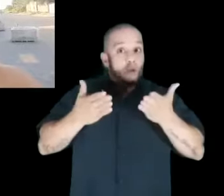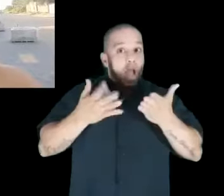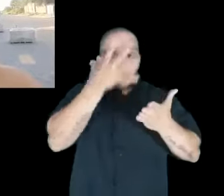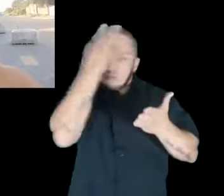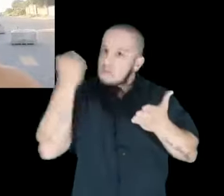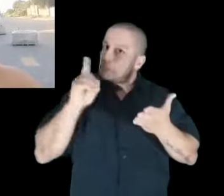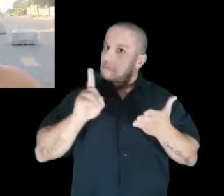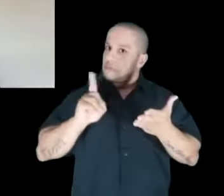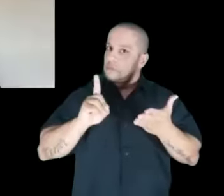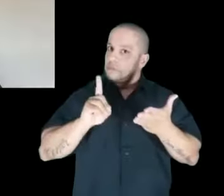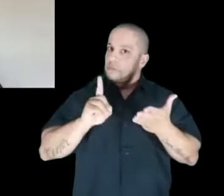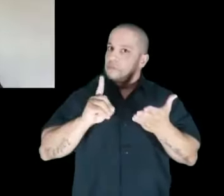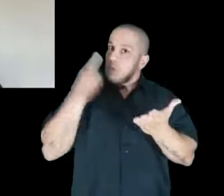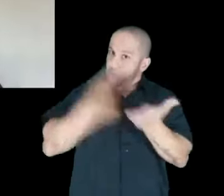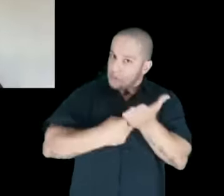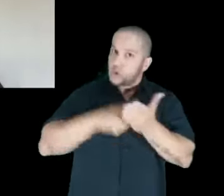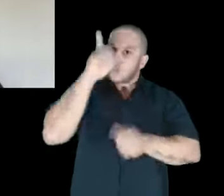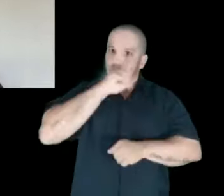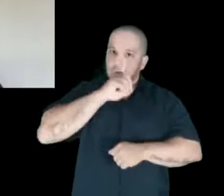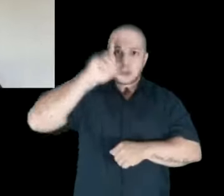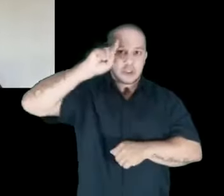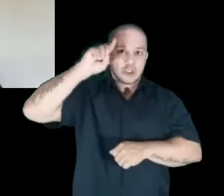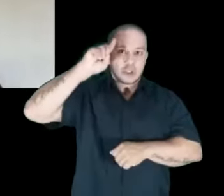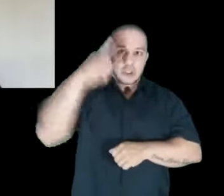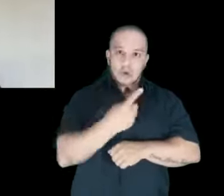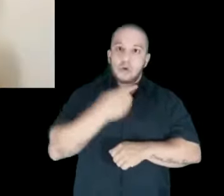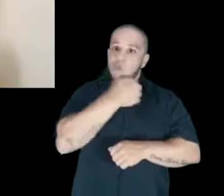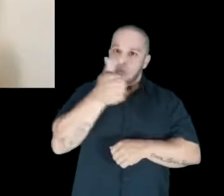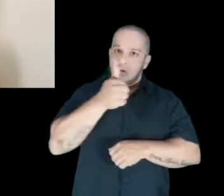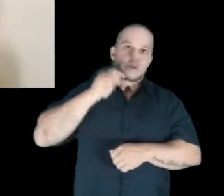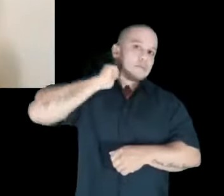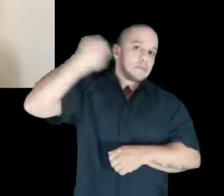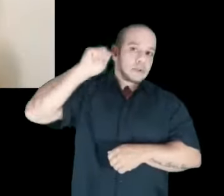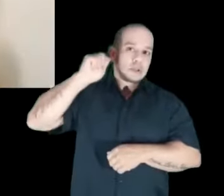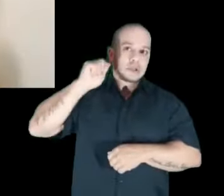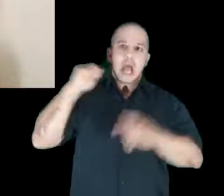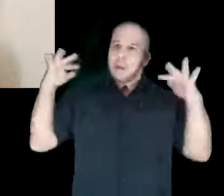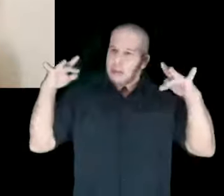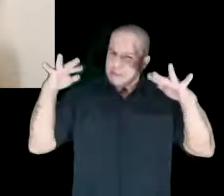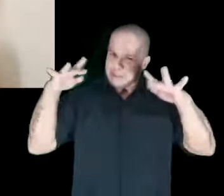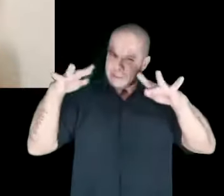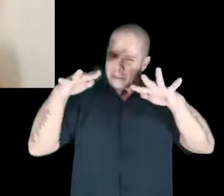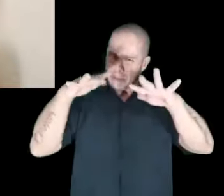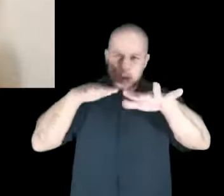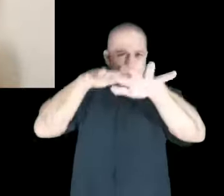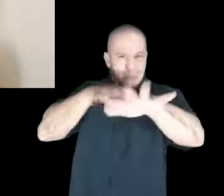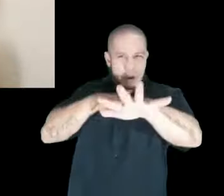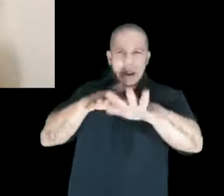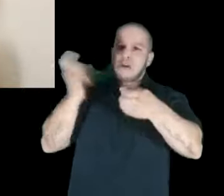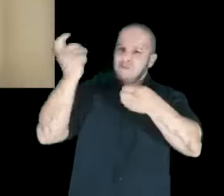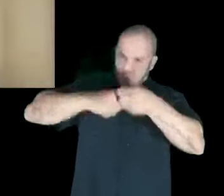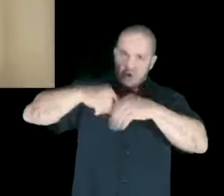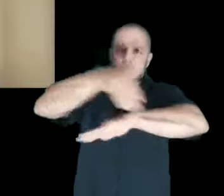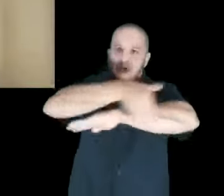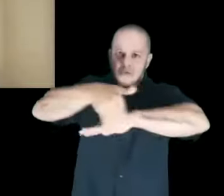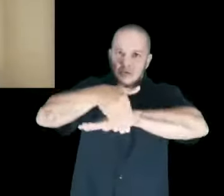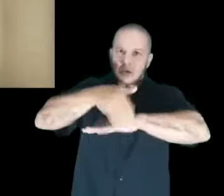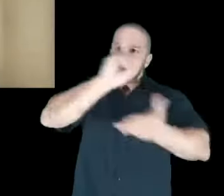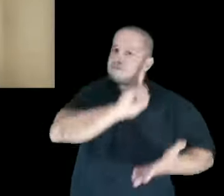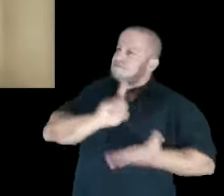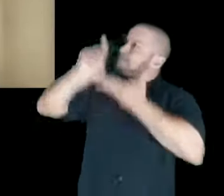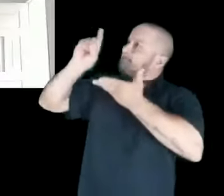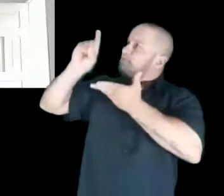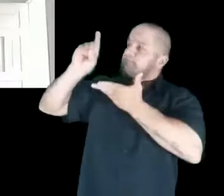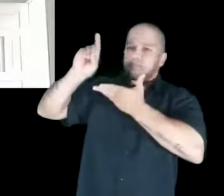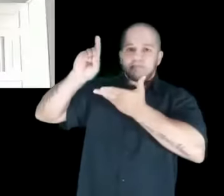Portanto, não esqueça. Domingo, dia 11 de abril. Estaremos de volta às ruas. Por